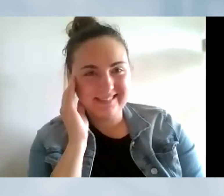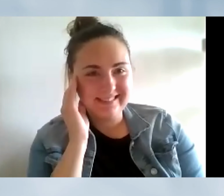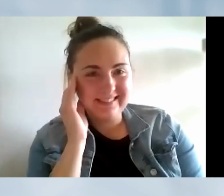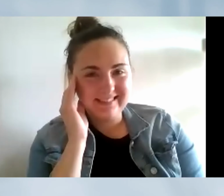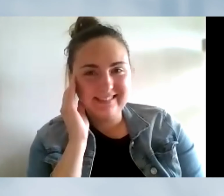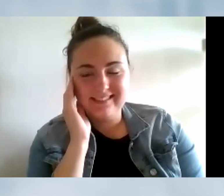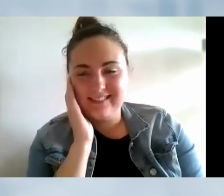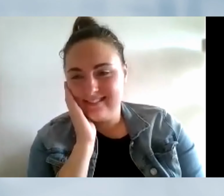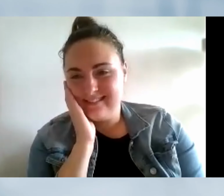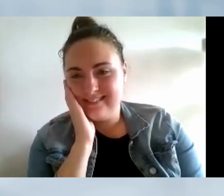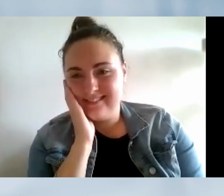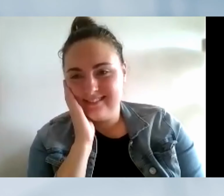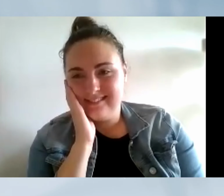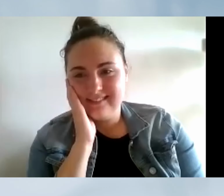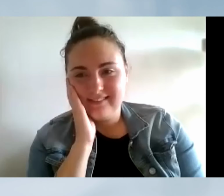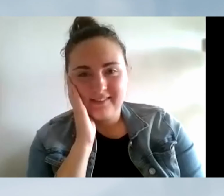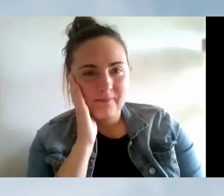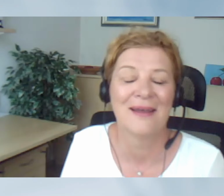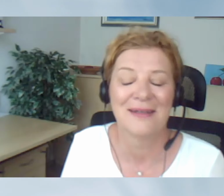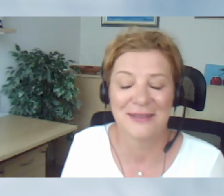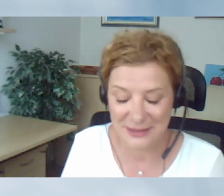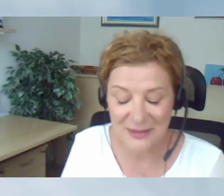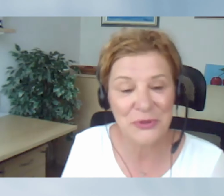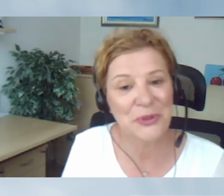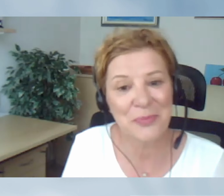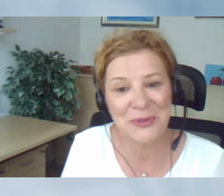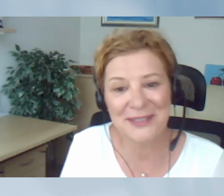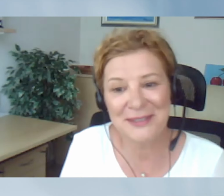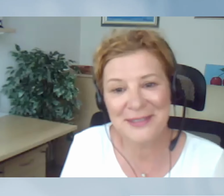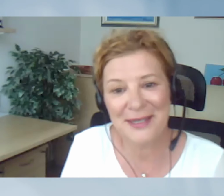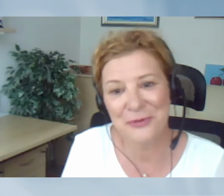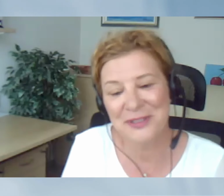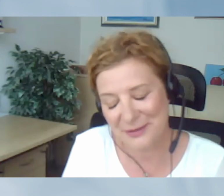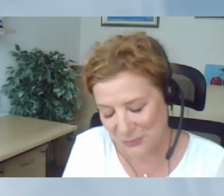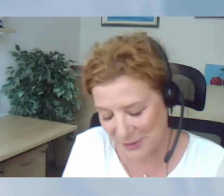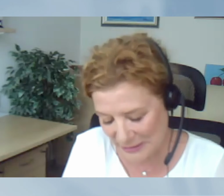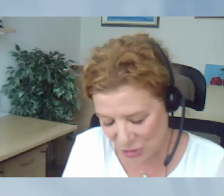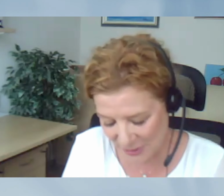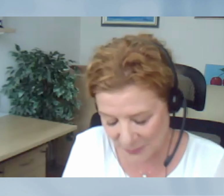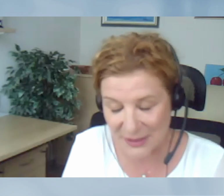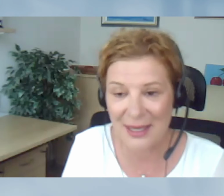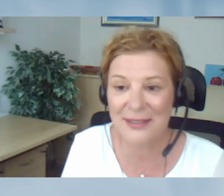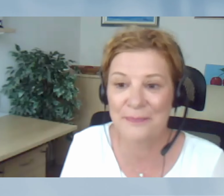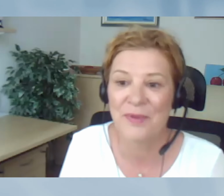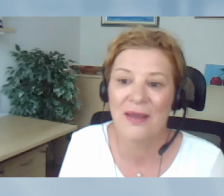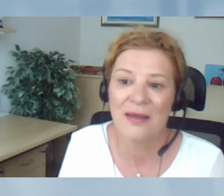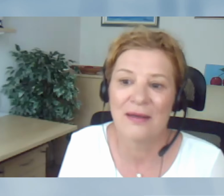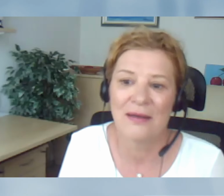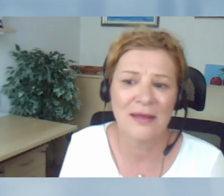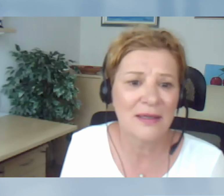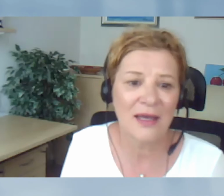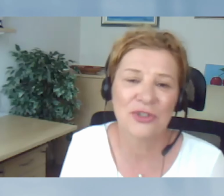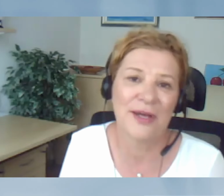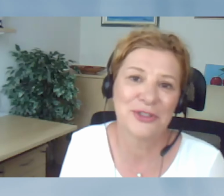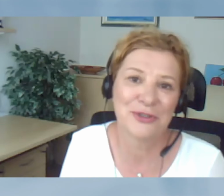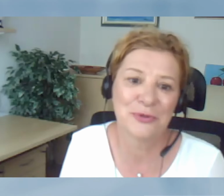ker ne slišimo zvonca, ne vemo, da je kdo pred vrati. Ste samostojna podjetnica in vodite tudi različne seminarje.